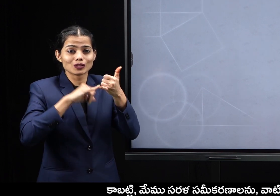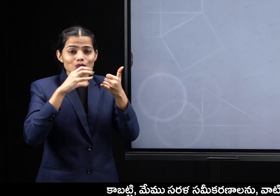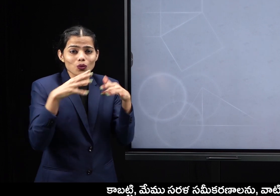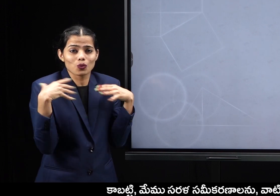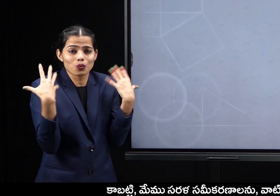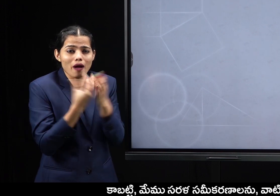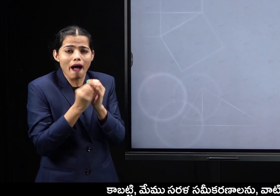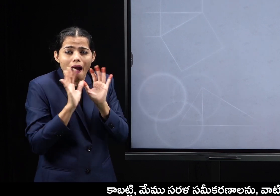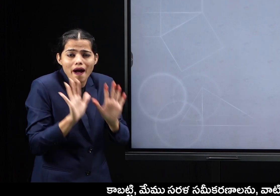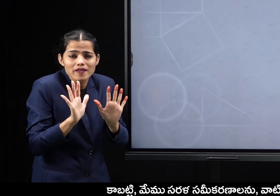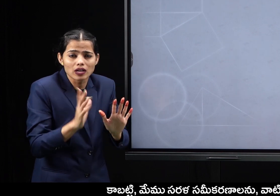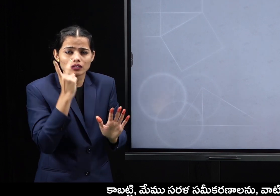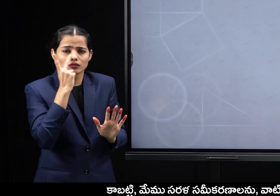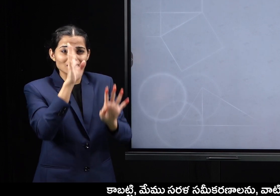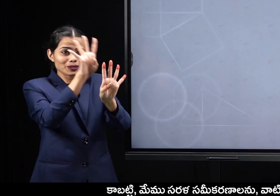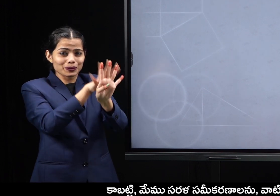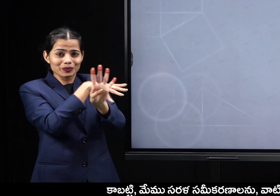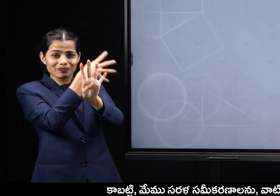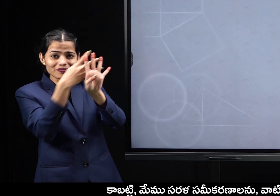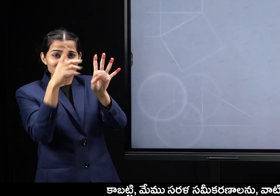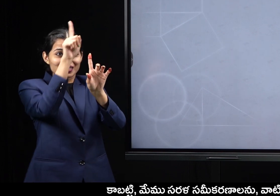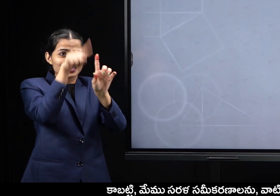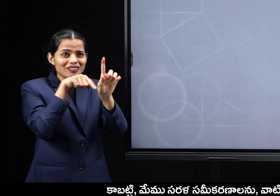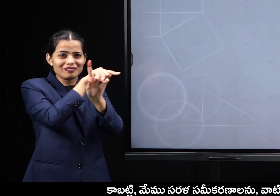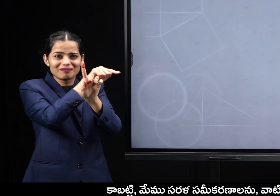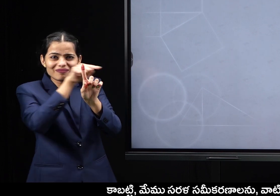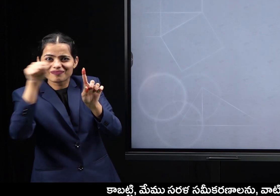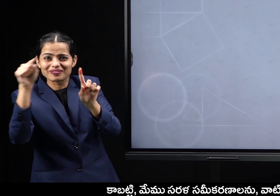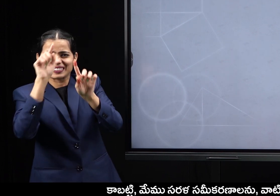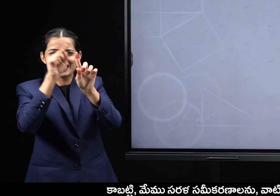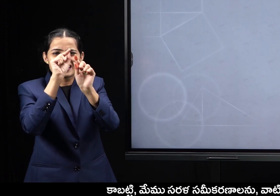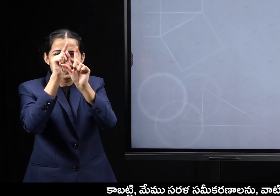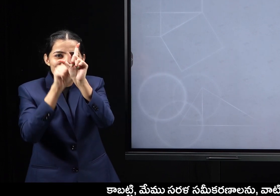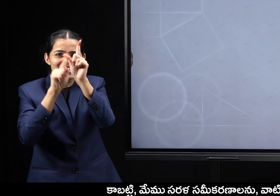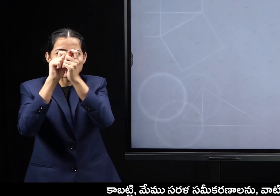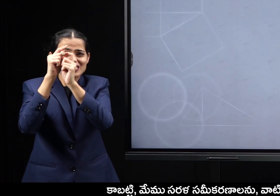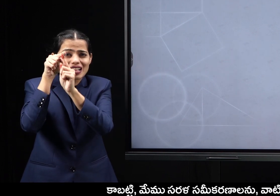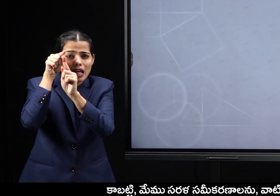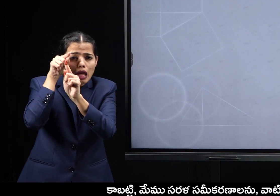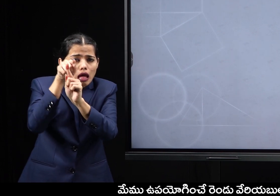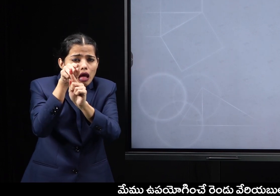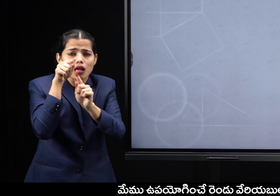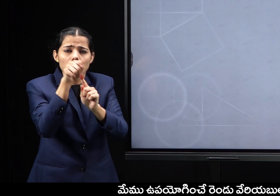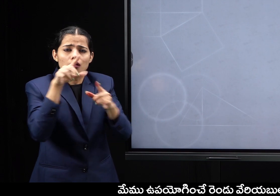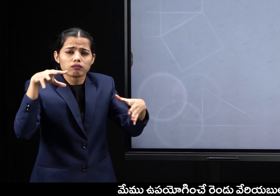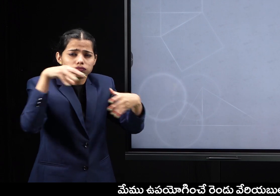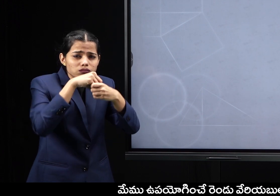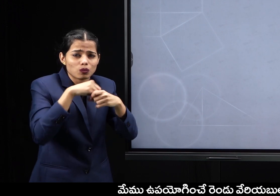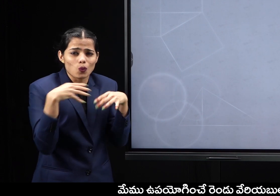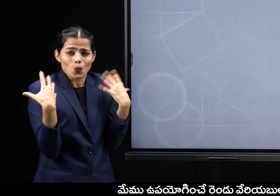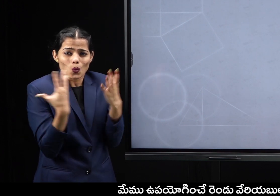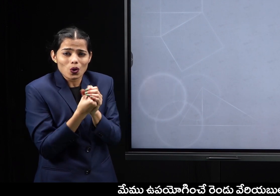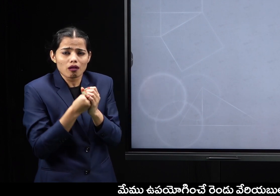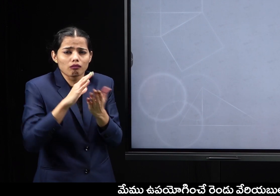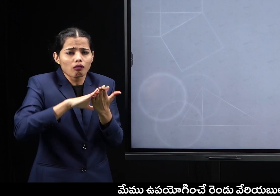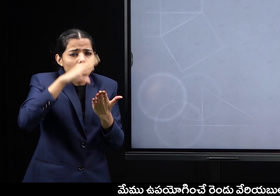కాబట్టి మనం సరళ సమీకరణాలను వాటి సూచనను చూసాం. మనం ఉపయోగించే రెండు వేరియబుల్స్